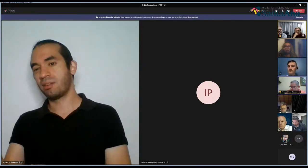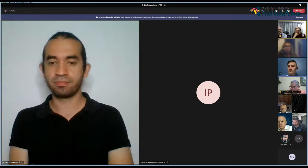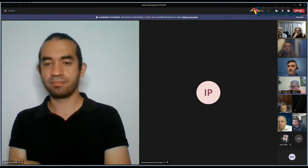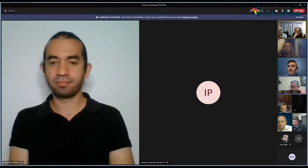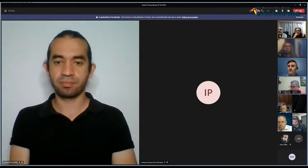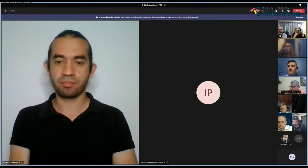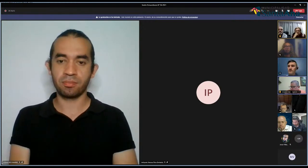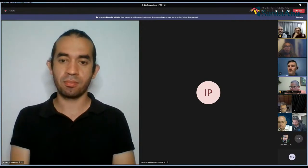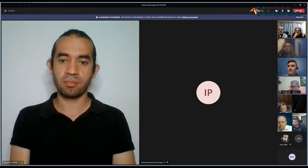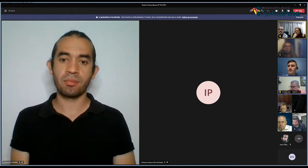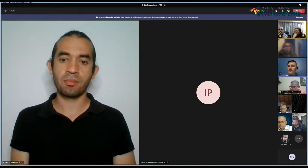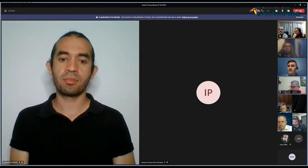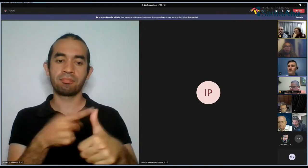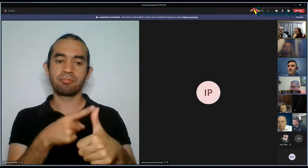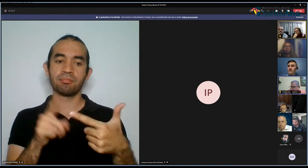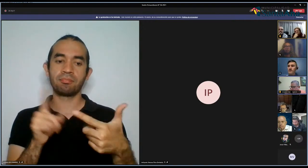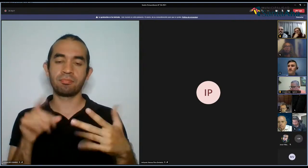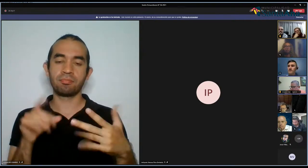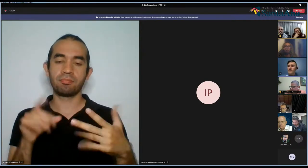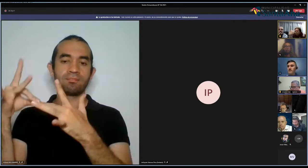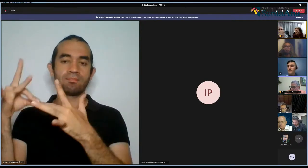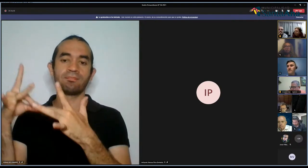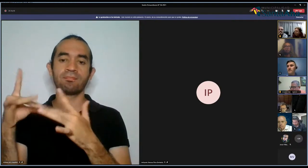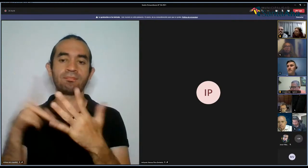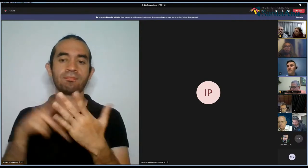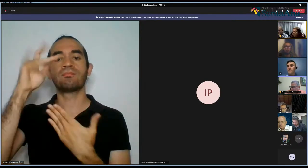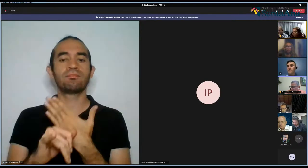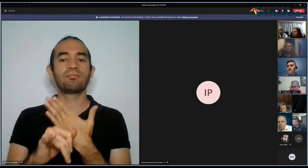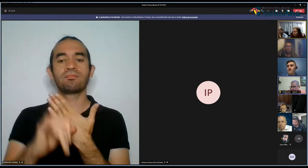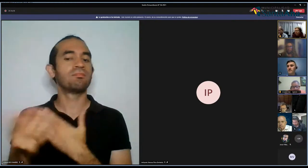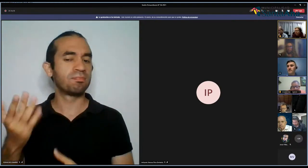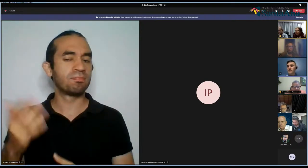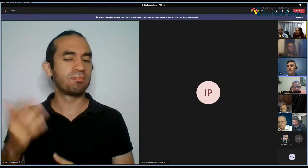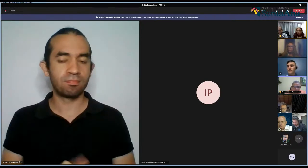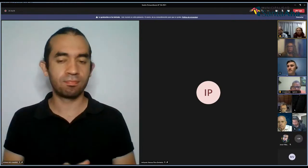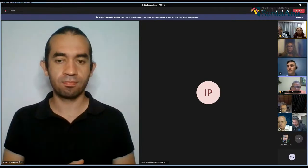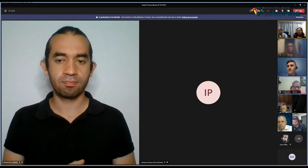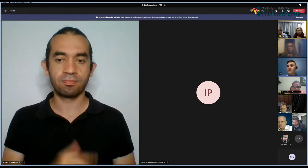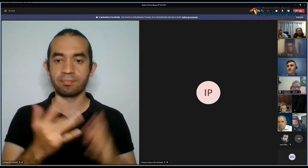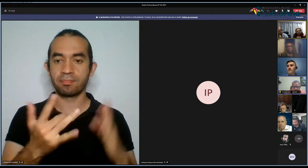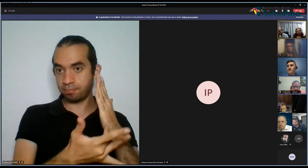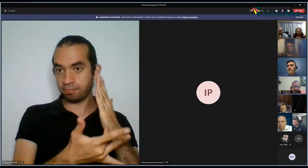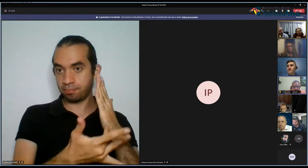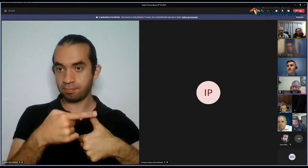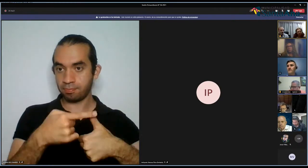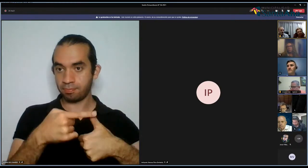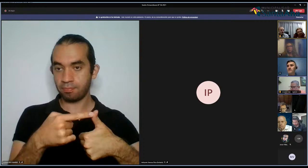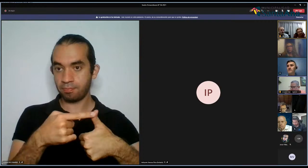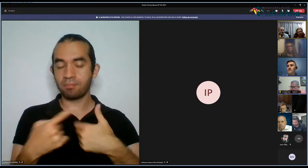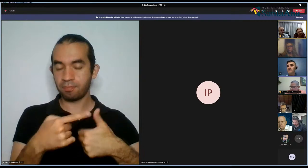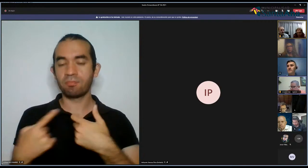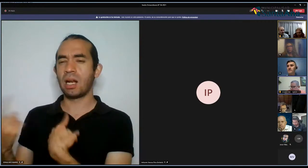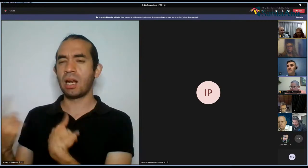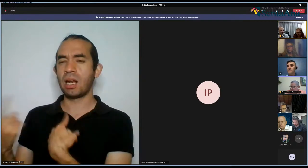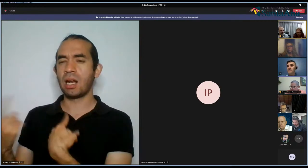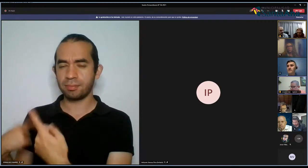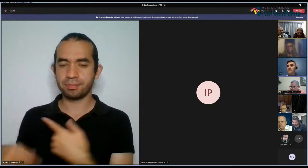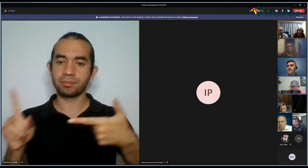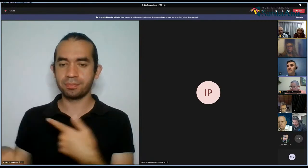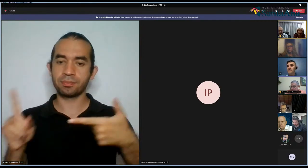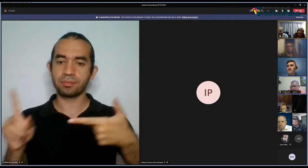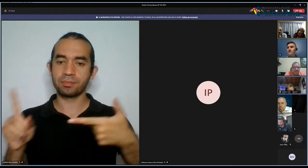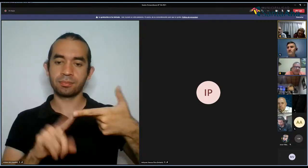componentes principales para hacer un proyecto y la parte técnica que hemos conversado ampliamente tenemos una